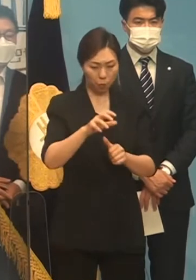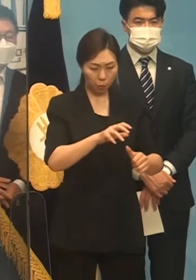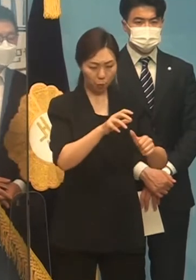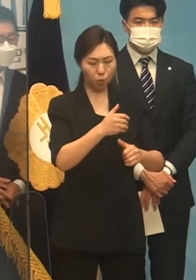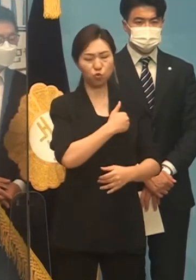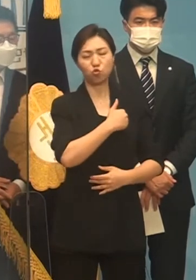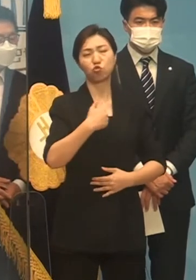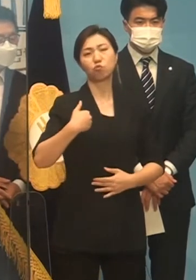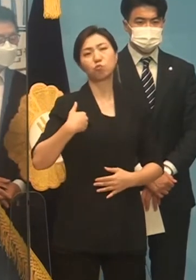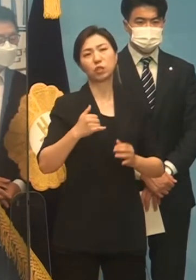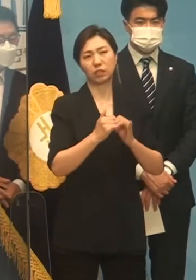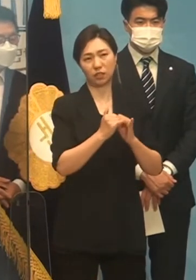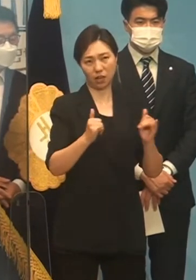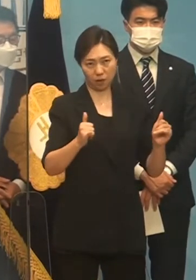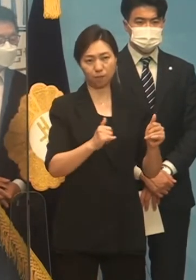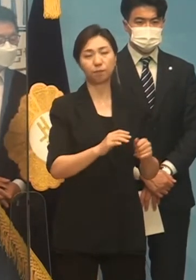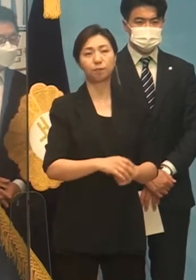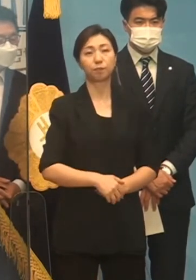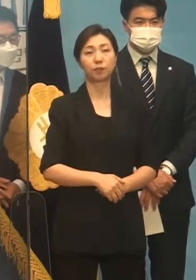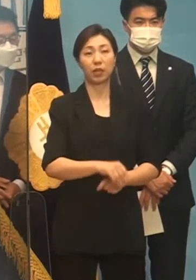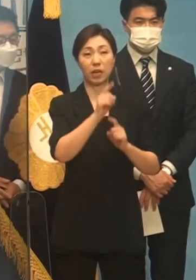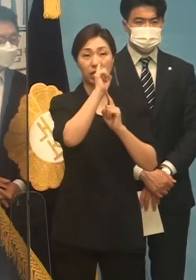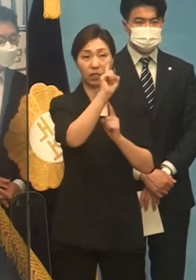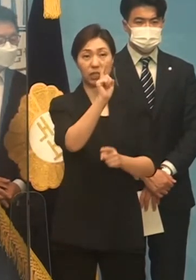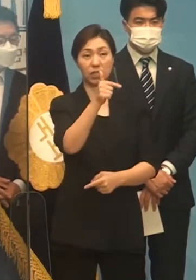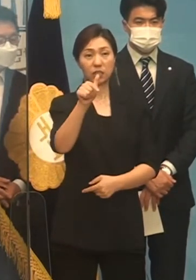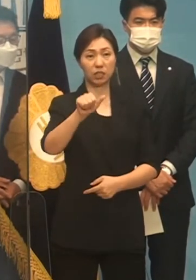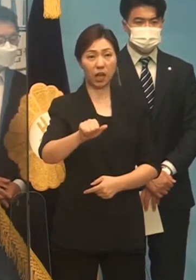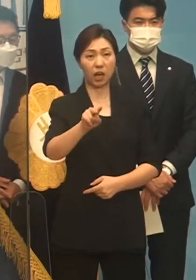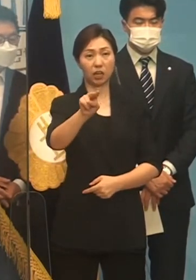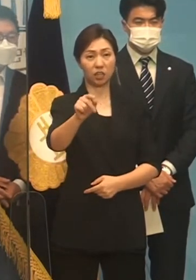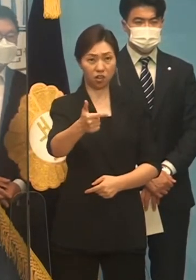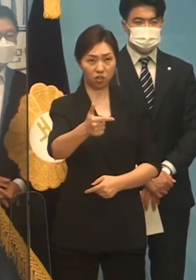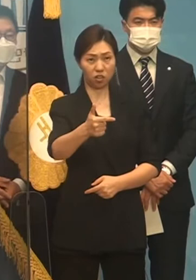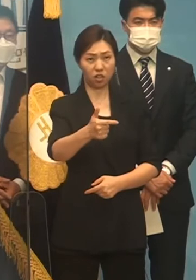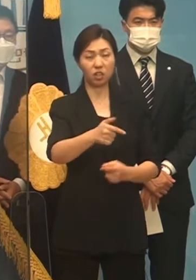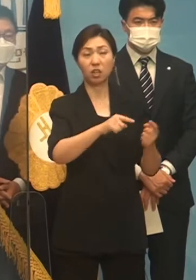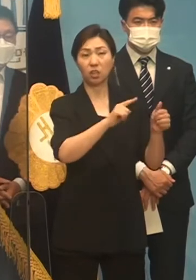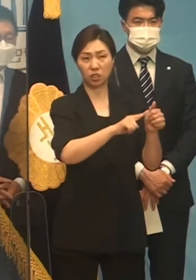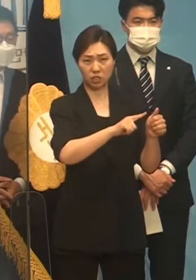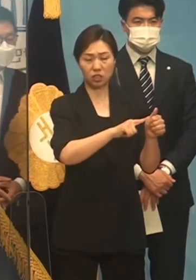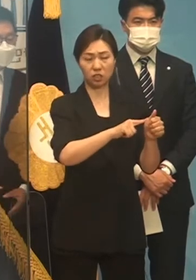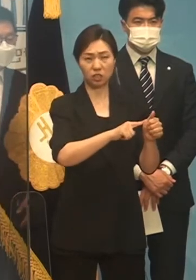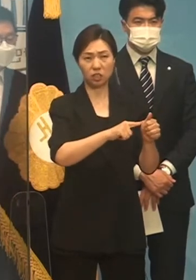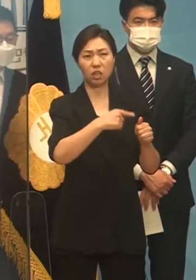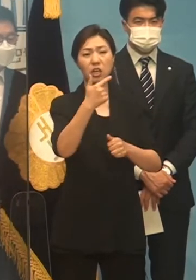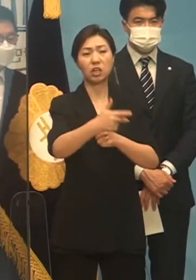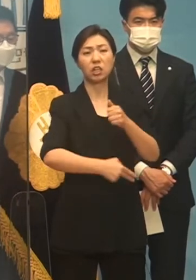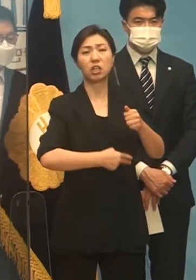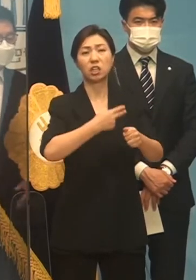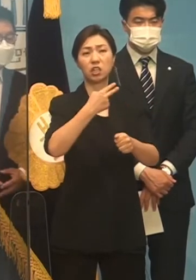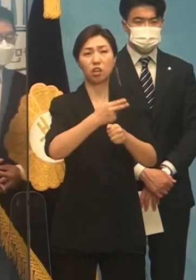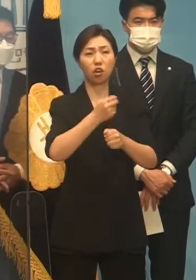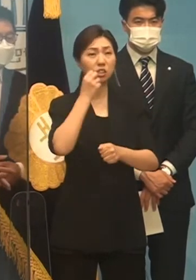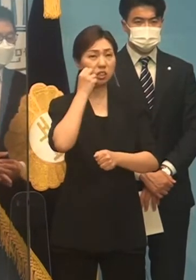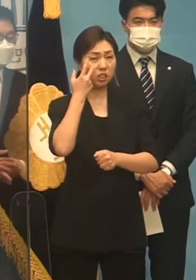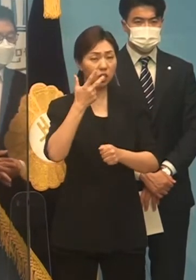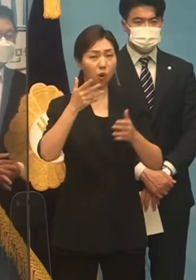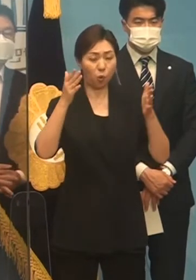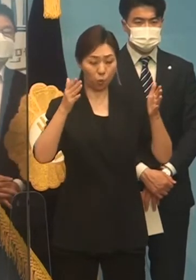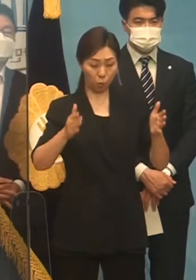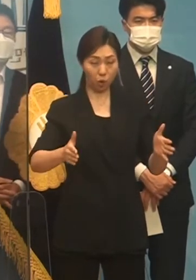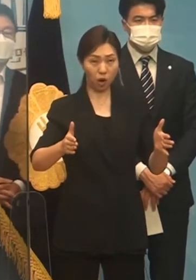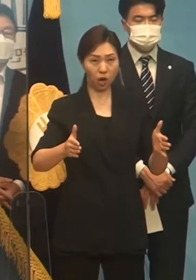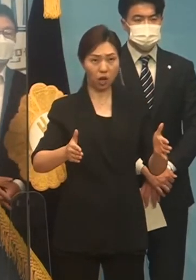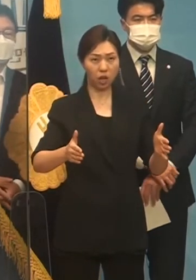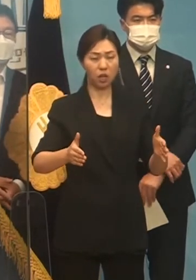충분합니다. 무엇보다 이낙연은 2년 7개월 동안 국무총리로 일하며 문재인 대통령과